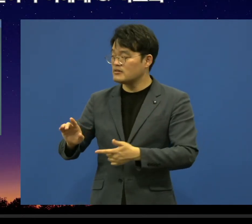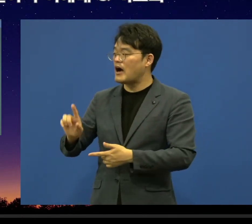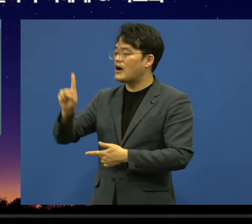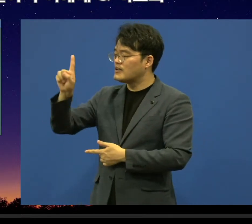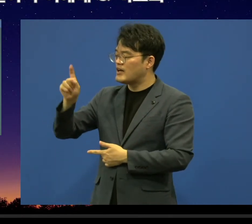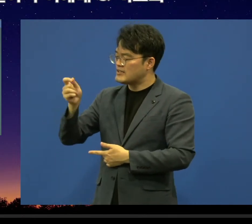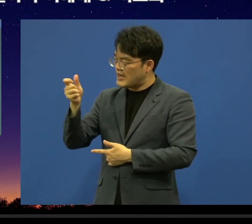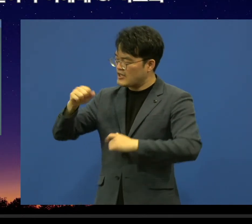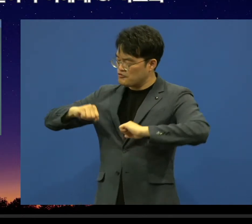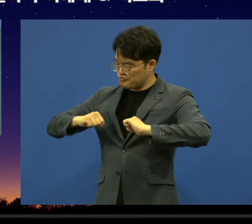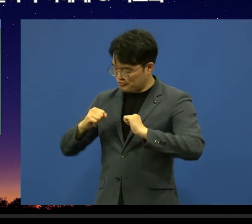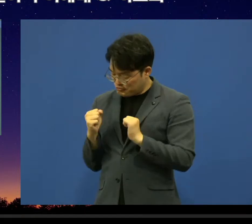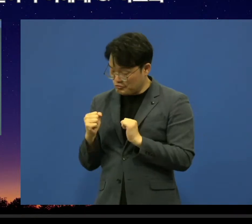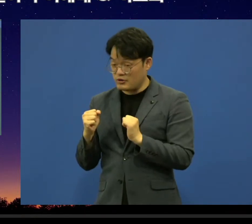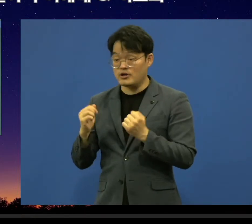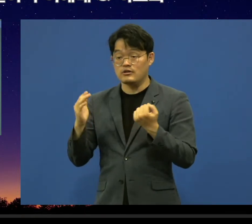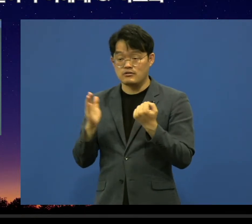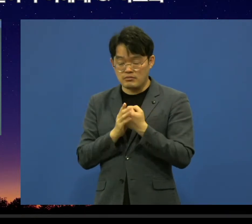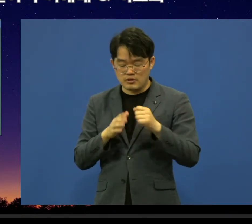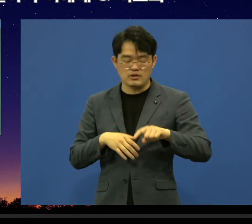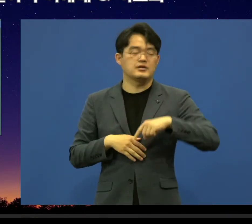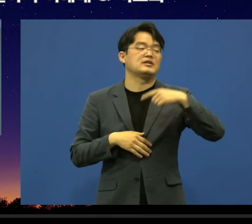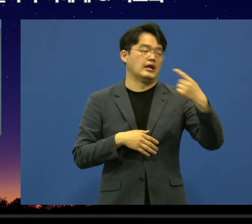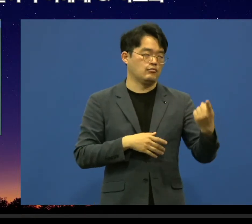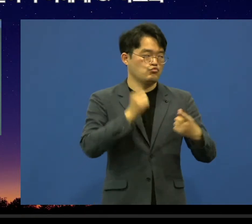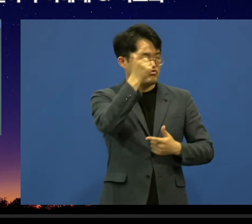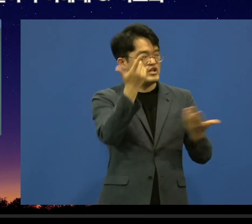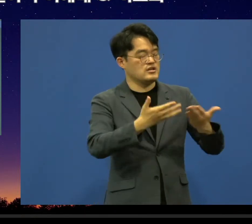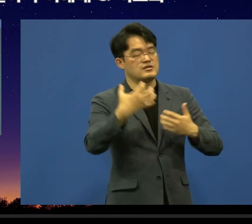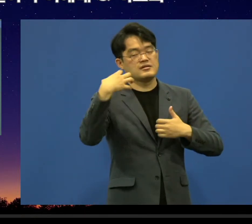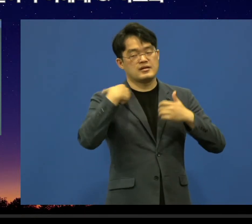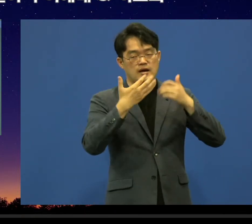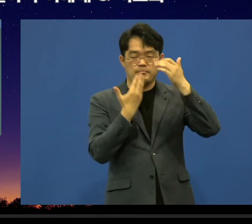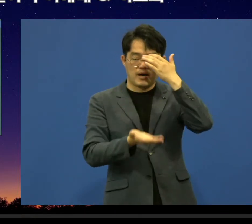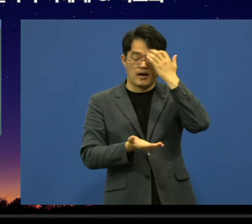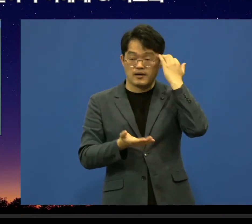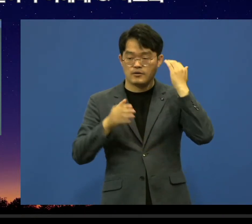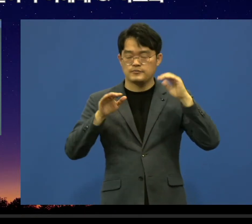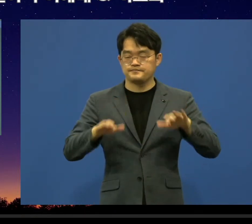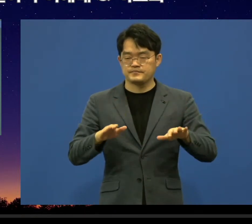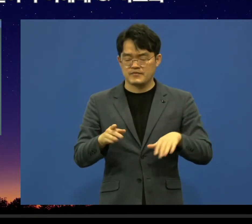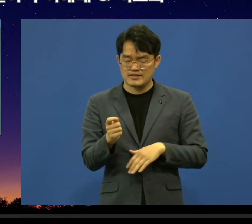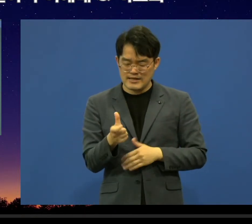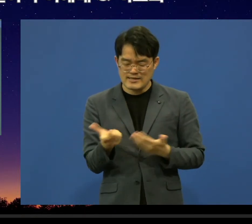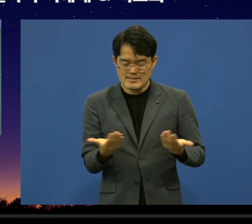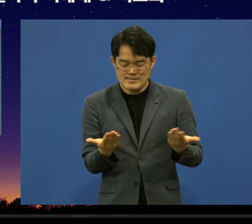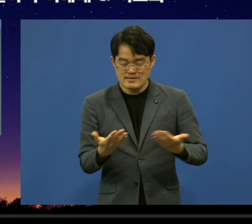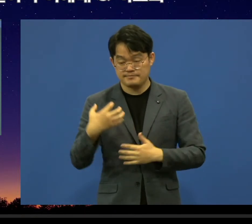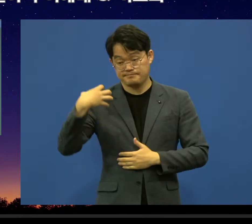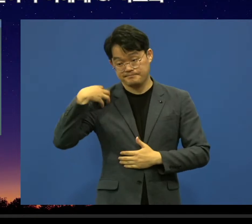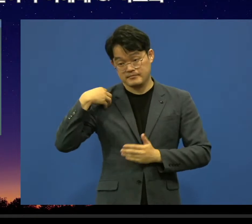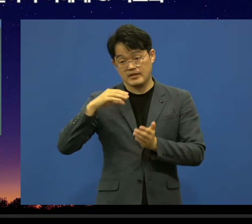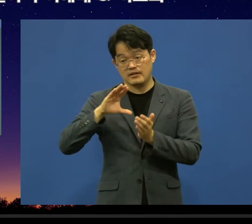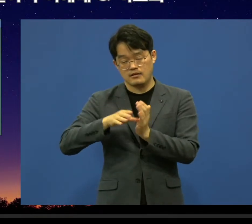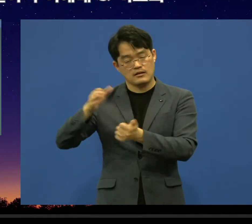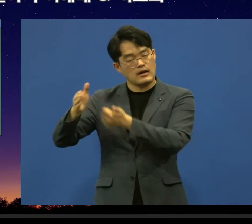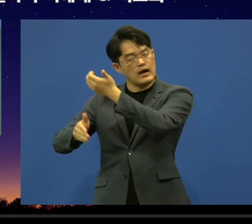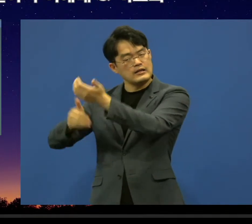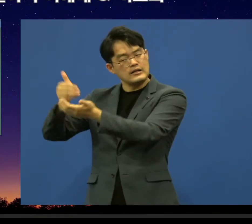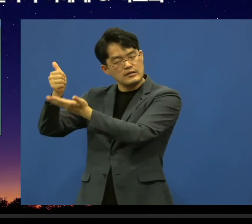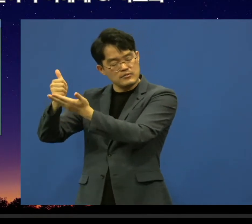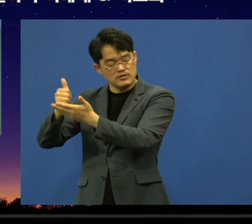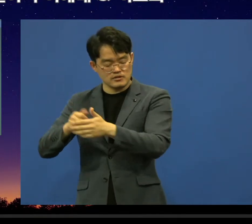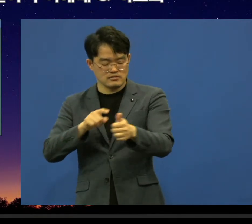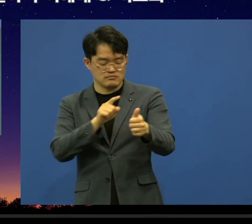되었어요. 오늘이 바로 그때가 된 것입니다. 작은 일을 하는 동안 하나님은 그를 용사로 지금 만들고